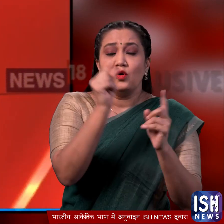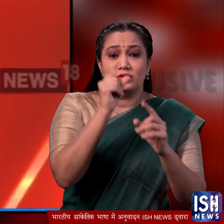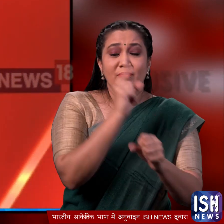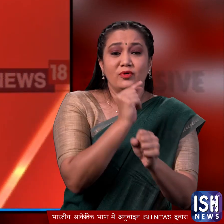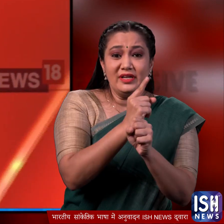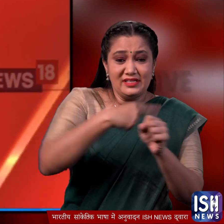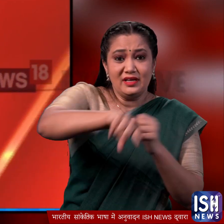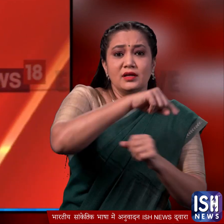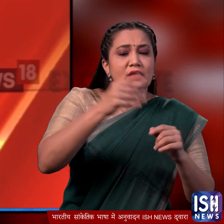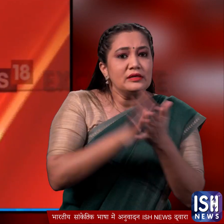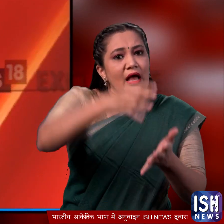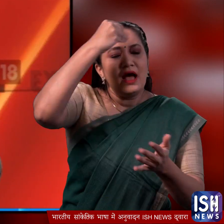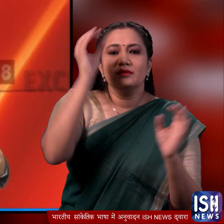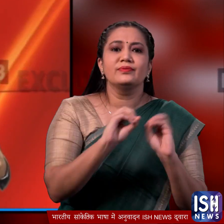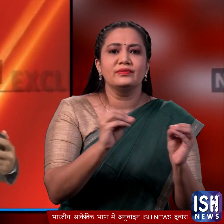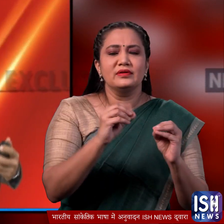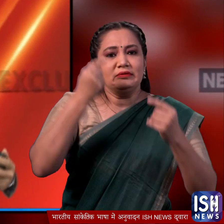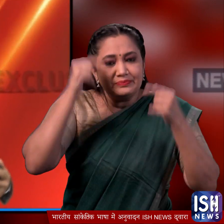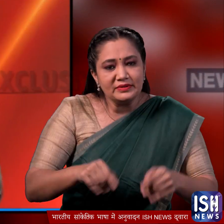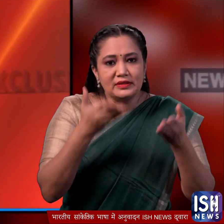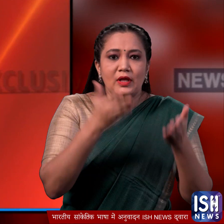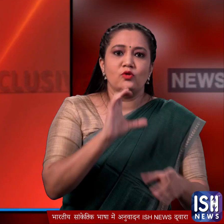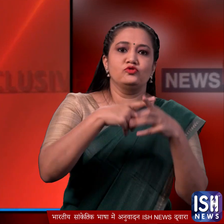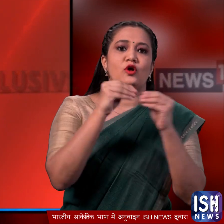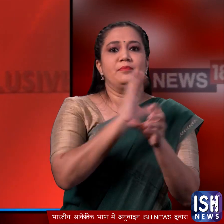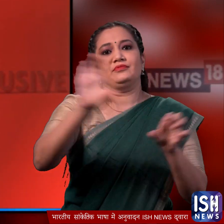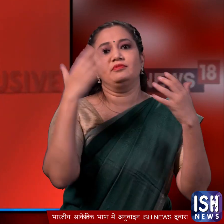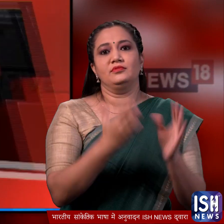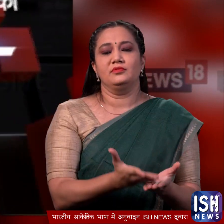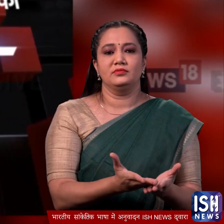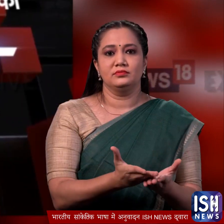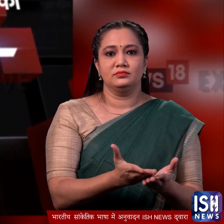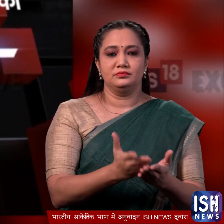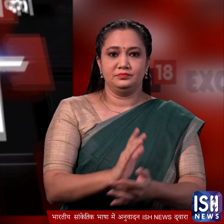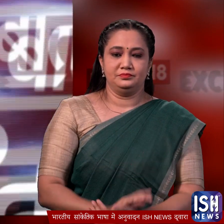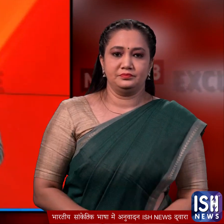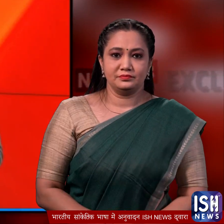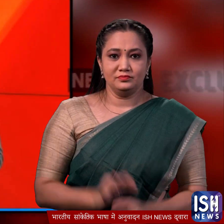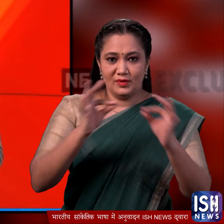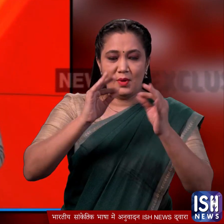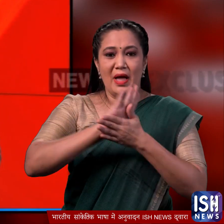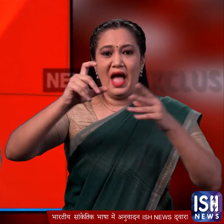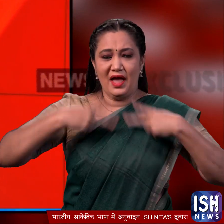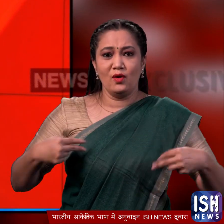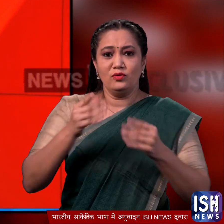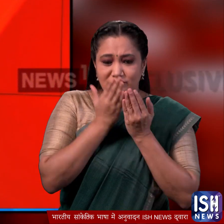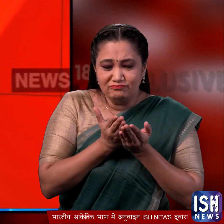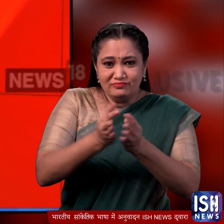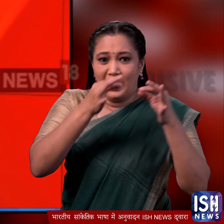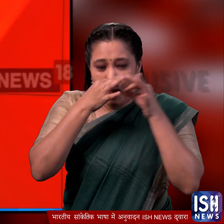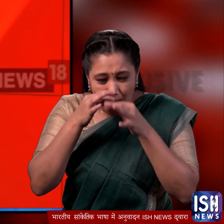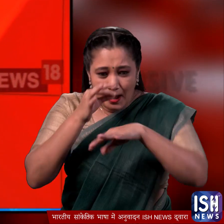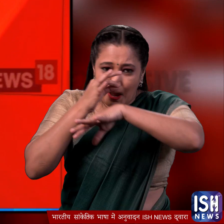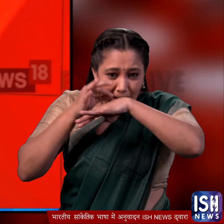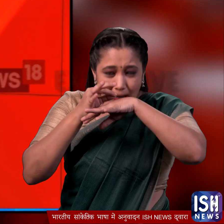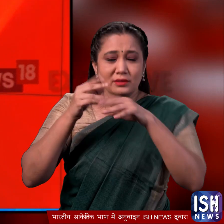की टीचर ने उससे भी सबक नहीं सीखा, जिसका खमियाजा उसे नौकरी गंवाकर भुगतना पड़ा। बॉम्बे हाईकोर्ट में क्रूज ड्रग्स केस